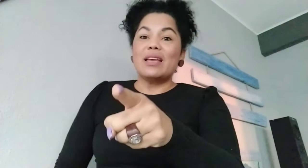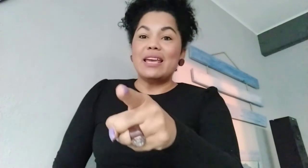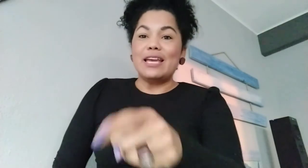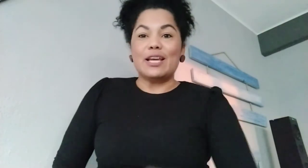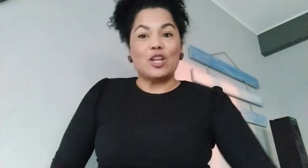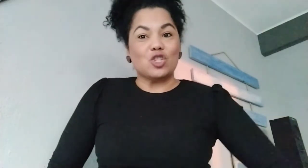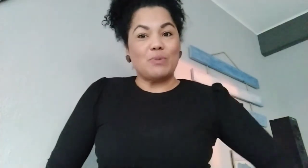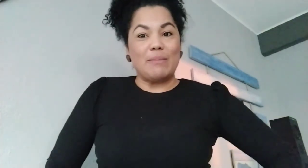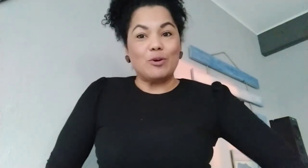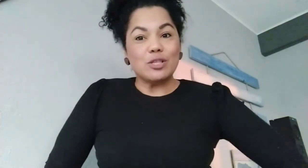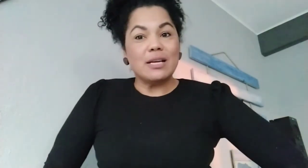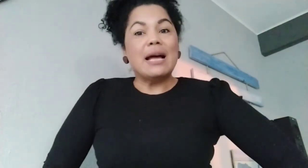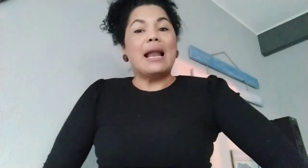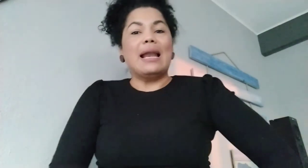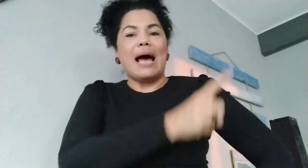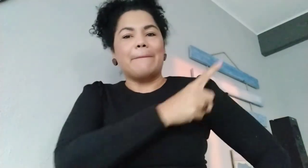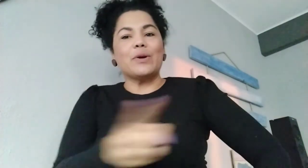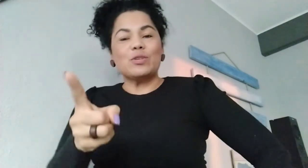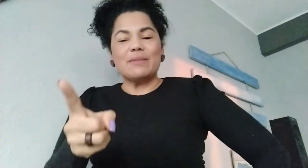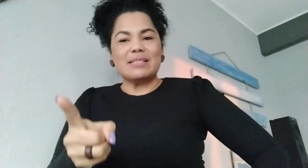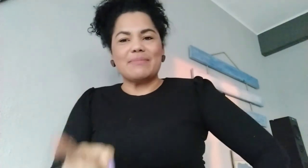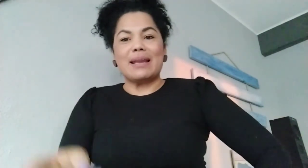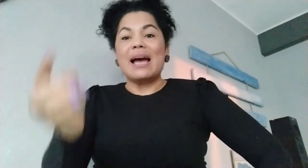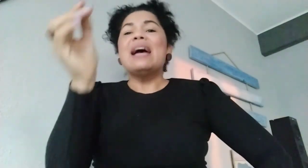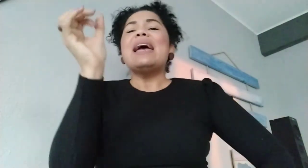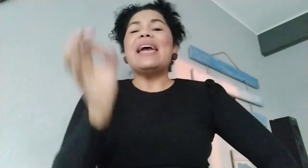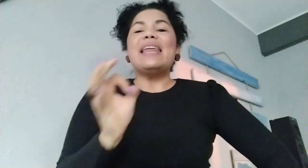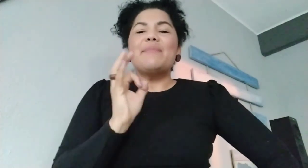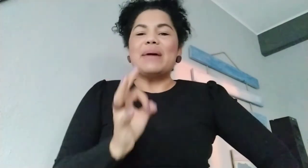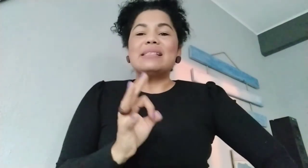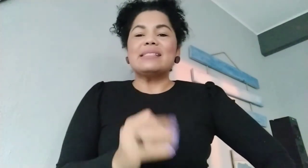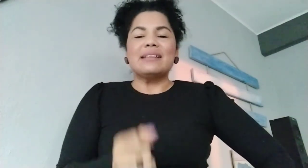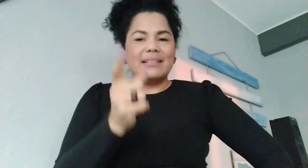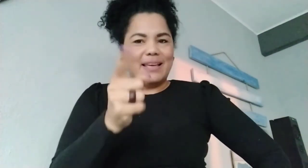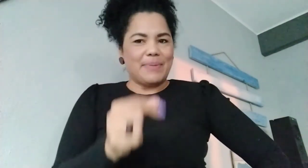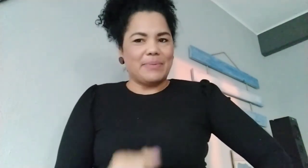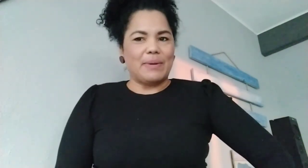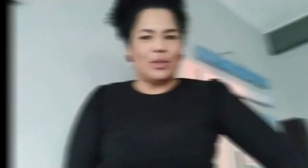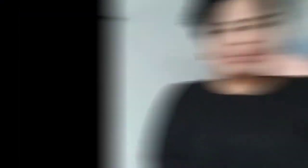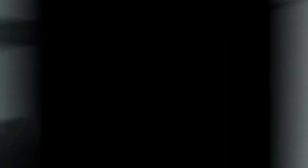y nos vemos la próxima semana en más de papiamento.